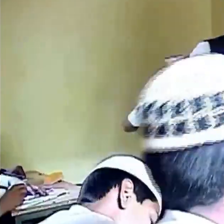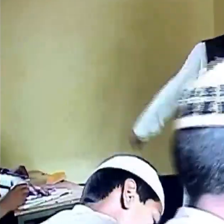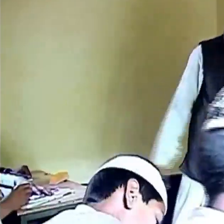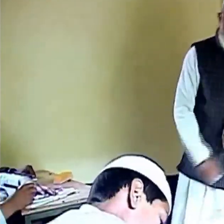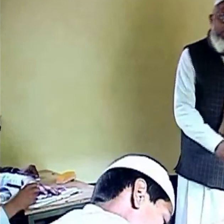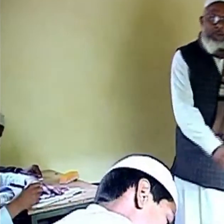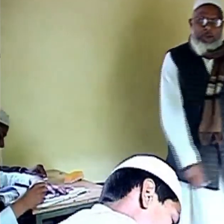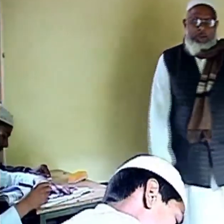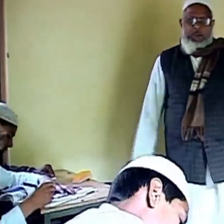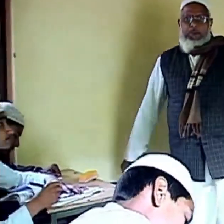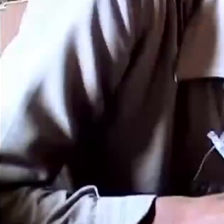मिलता फिर।